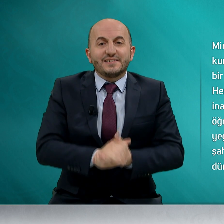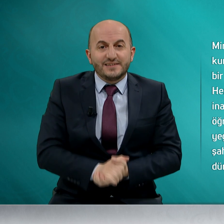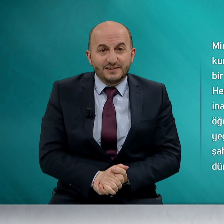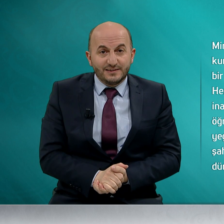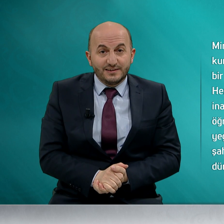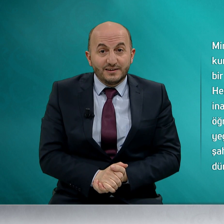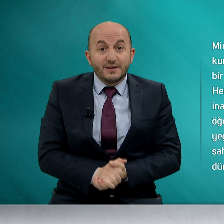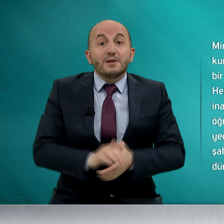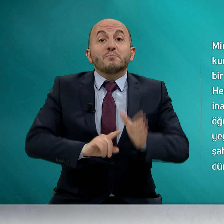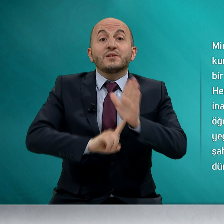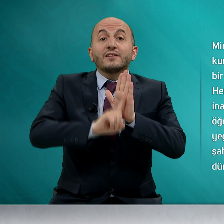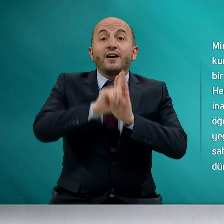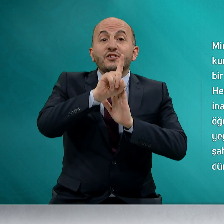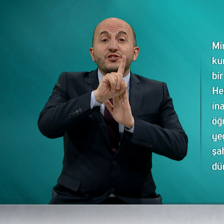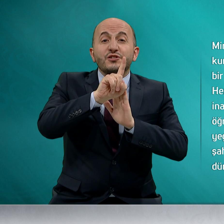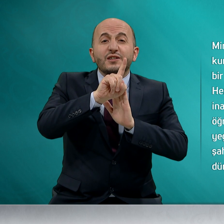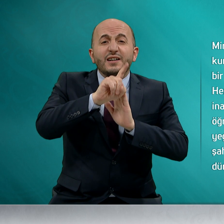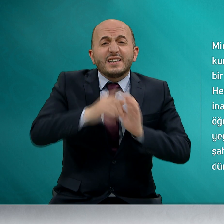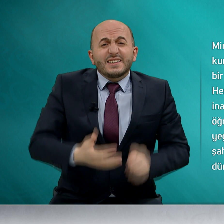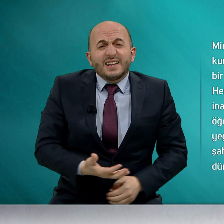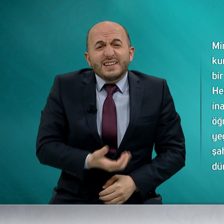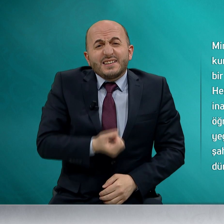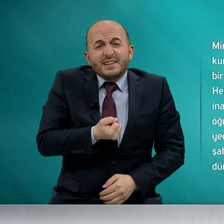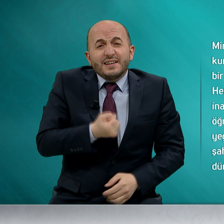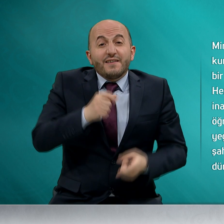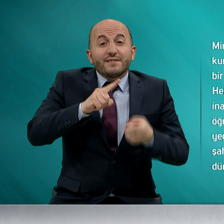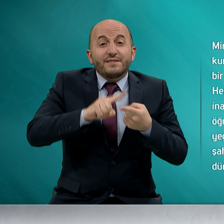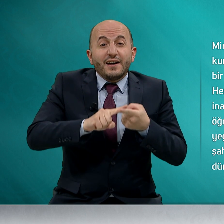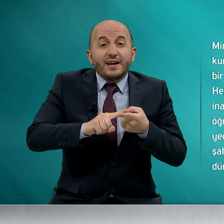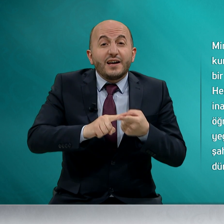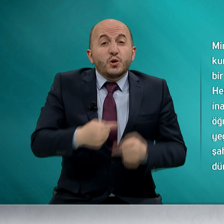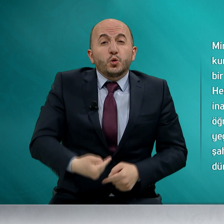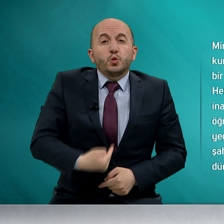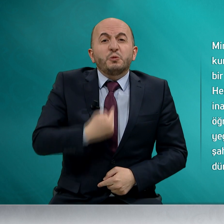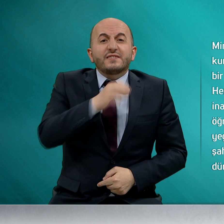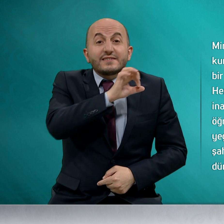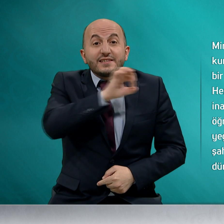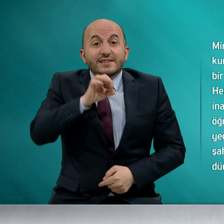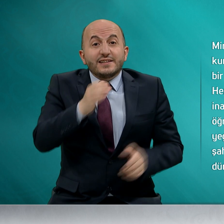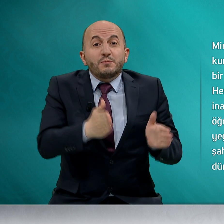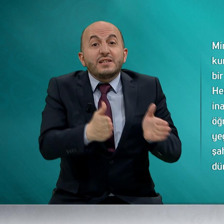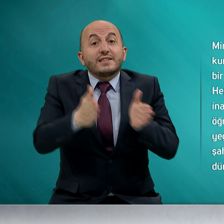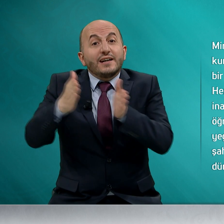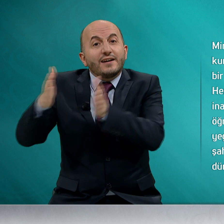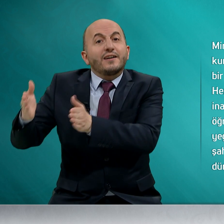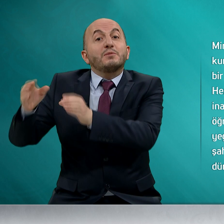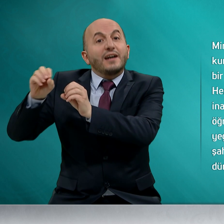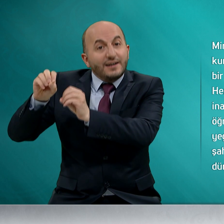verendir. Miraç, kederi ve ümitsizliği bir kenara